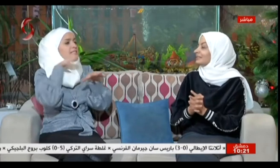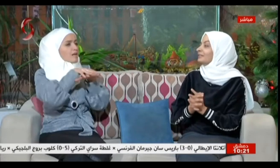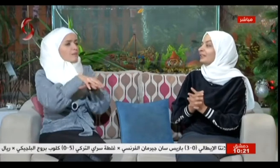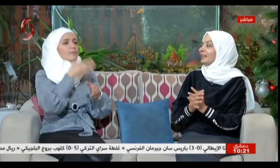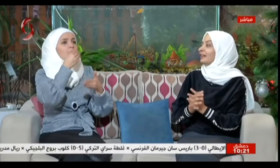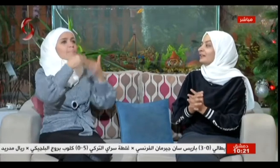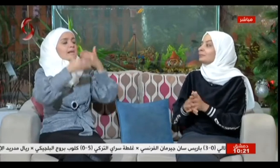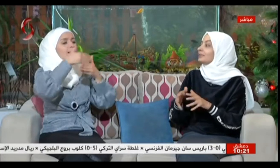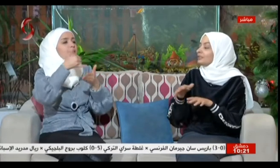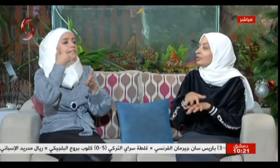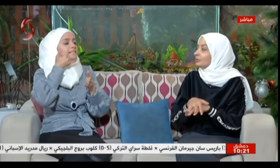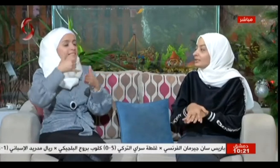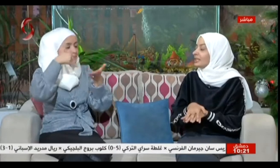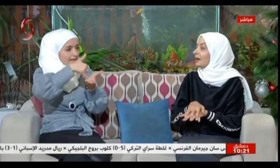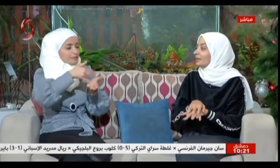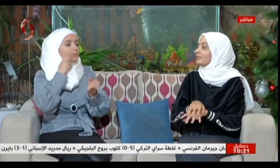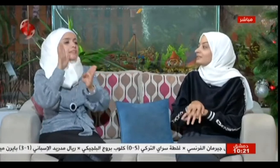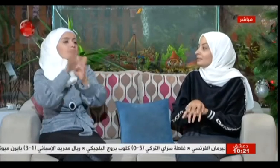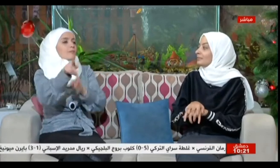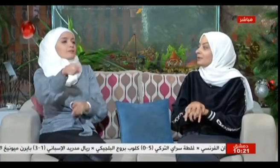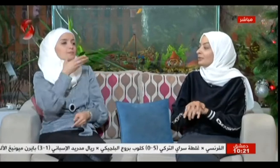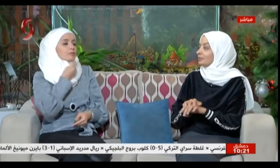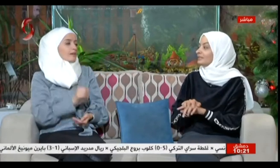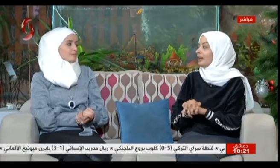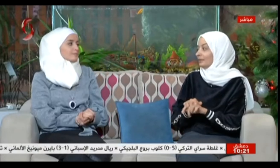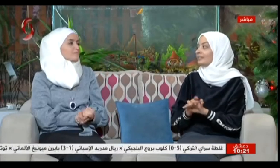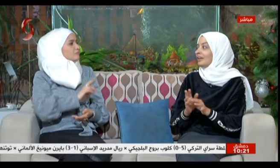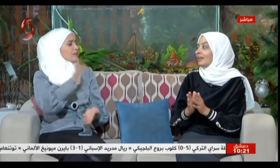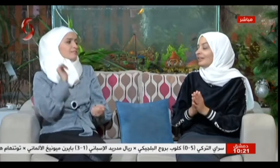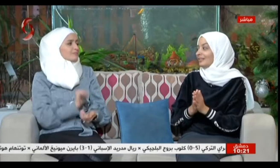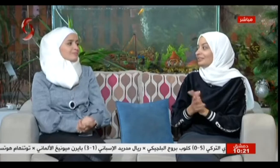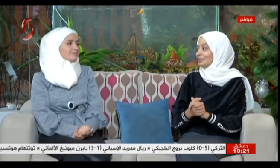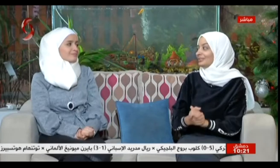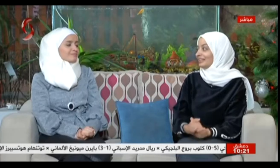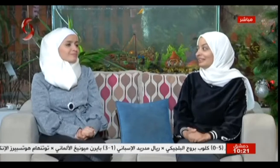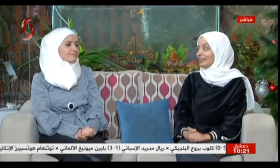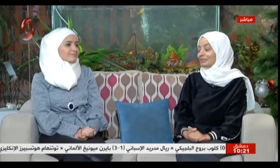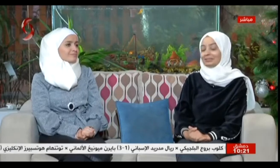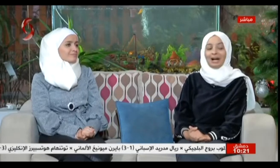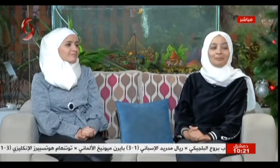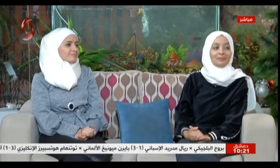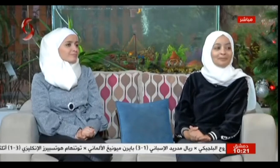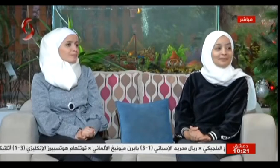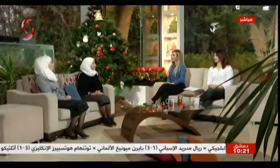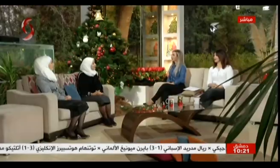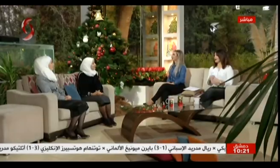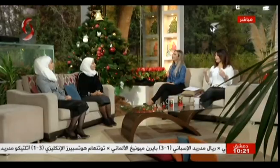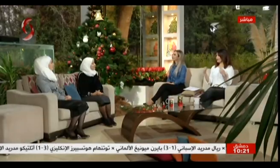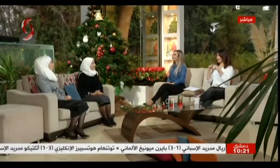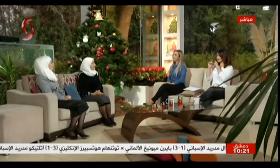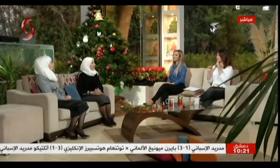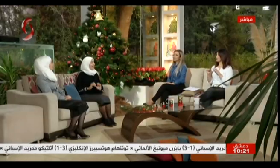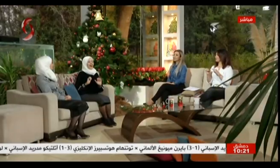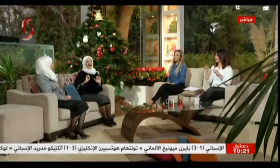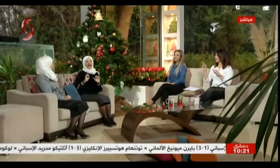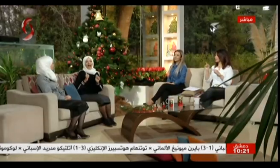فمراكز مختلفة تشاركية ما بين الصم والسامعين. هذا الشيء اللي انا اخر شيء حابه، يعني انا رح